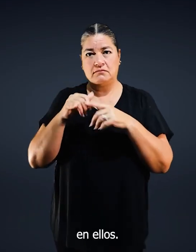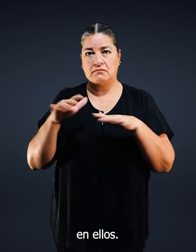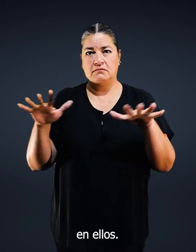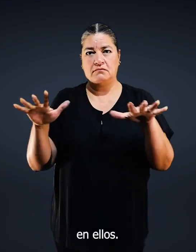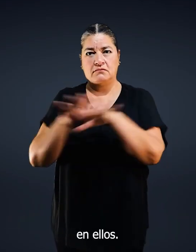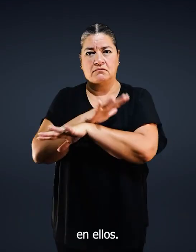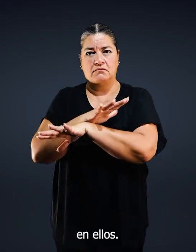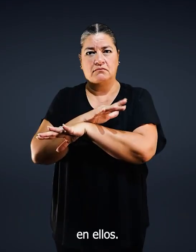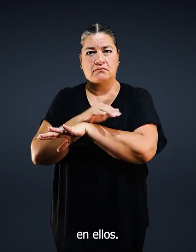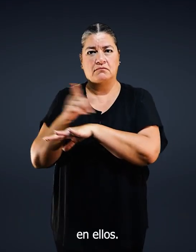ellos.